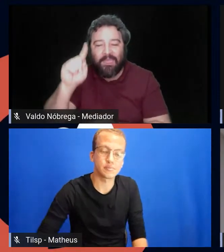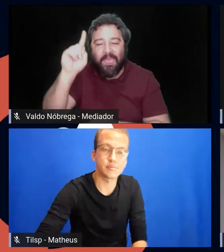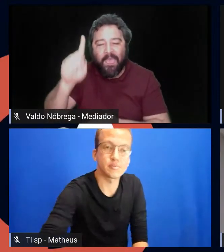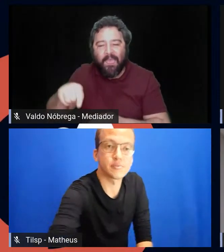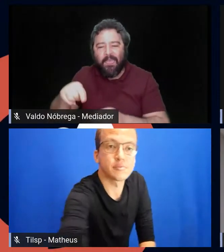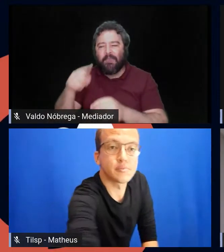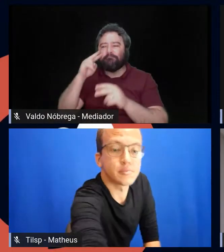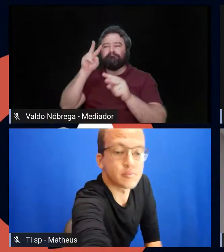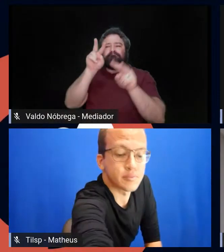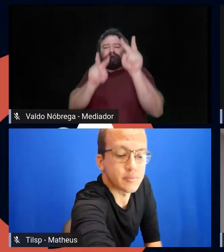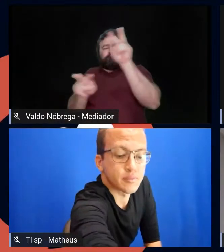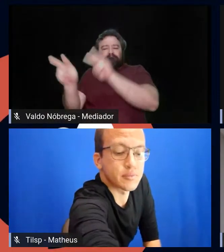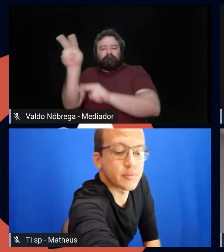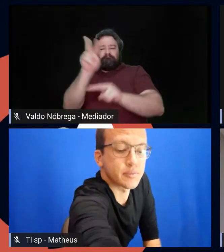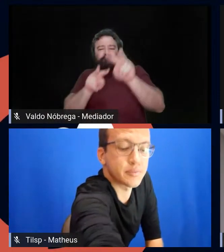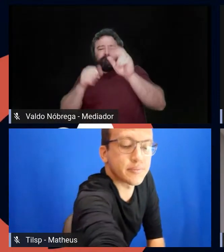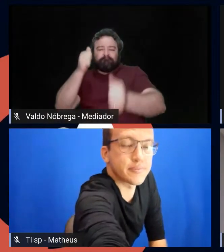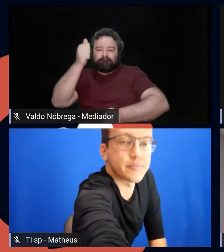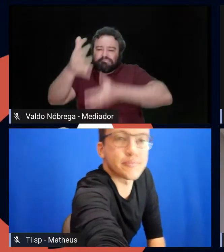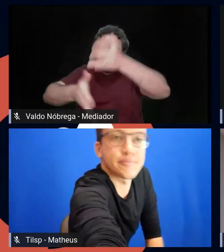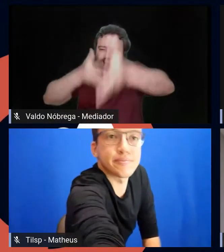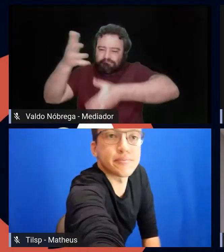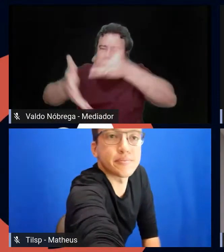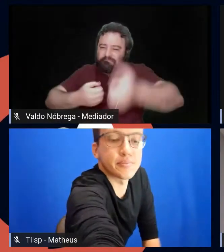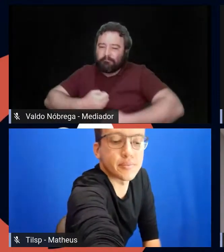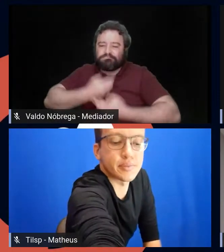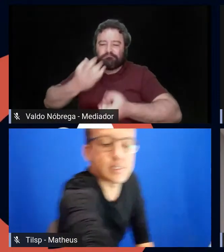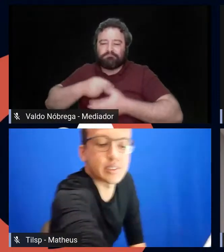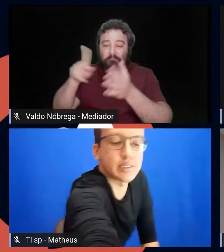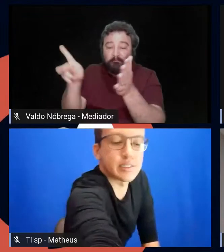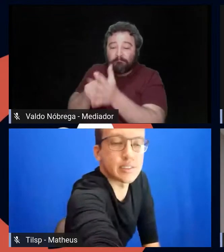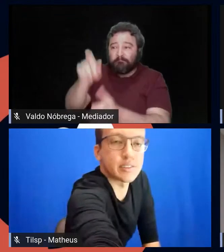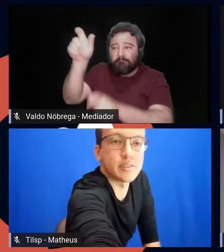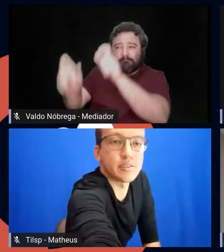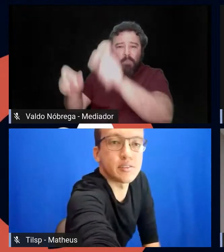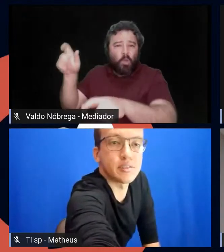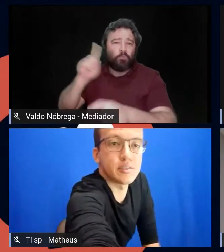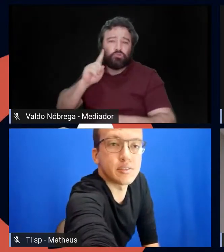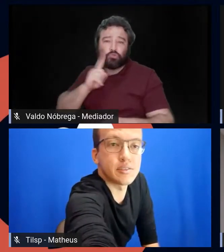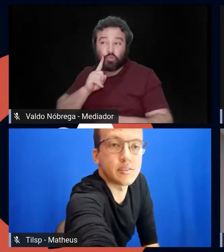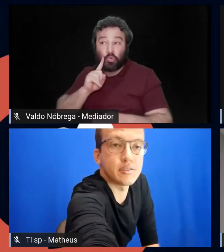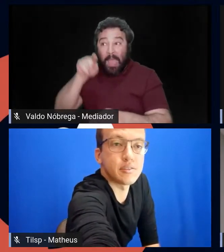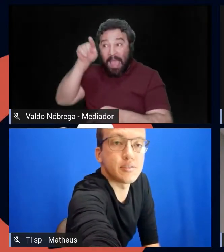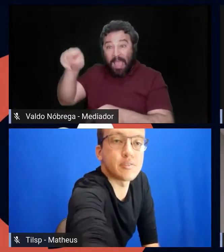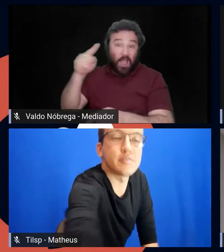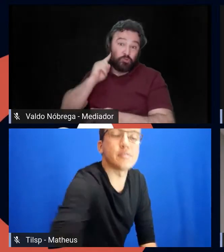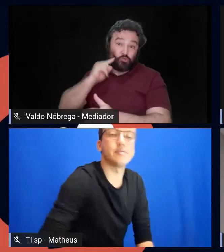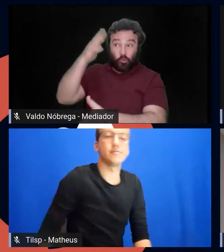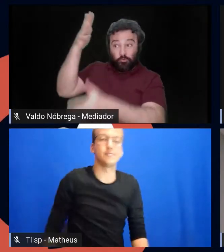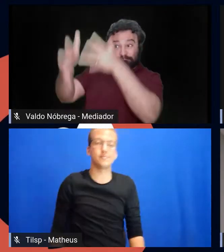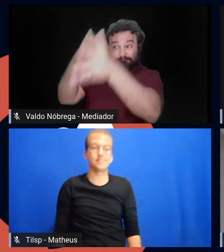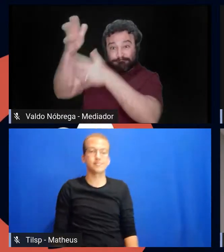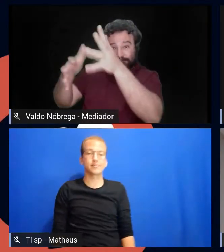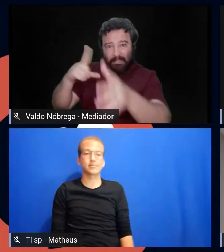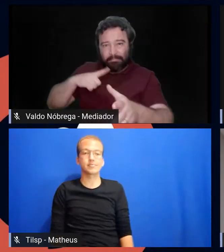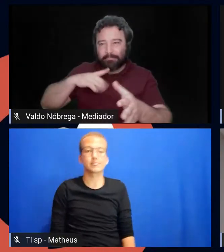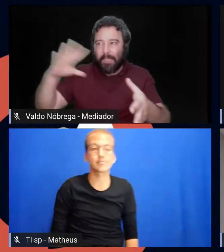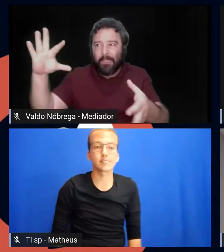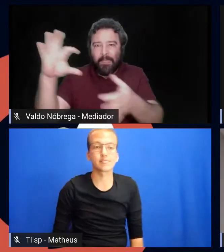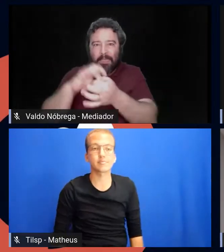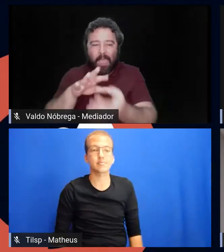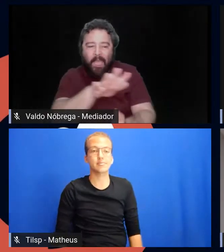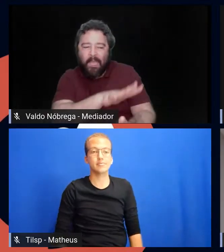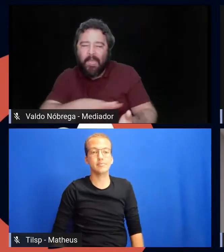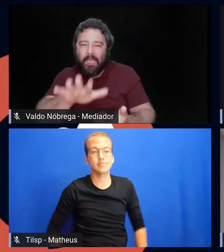temática sobre uma temática muito importante sobre a a produção visual da língua de sinais pelo povo